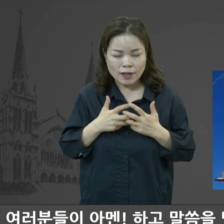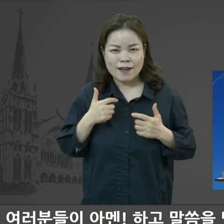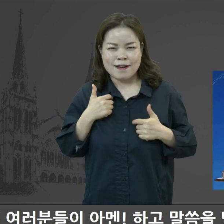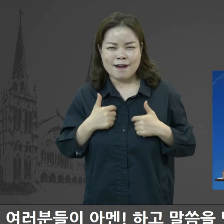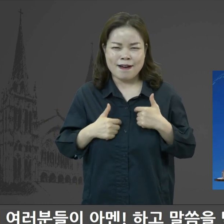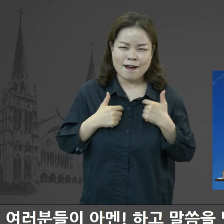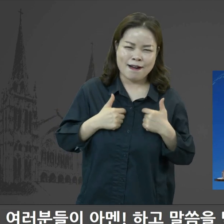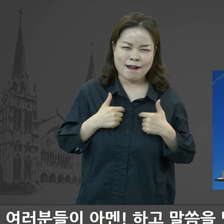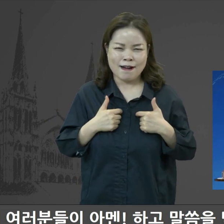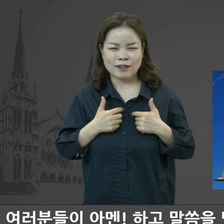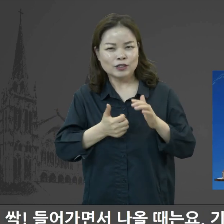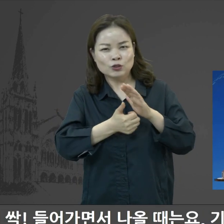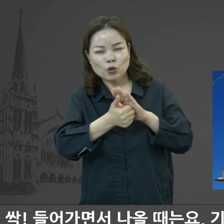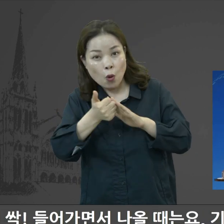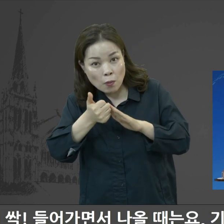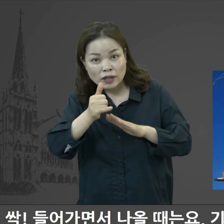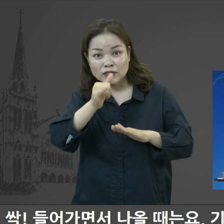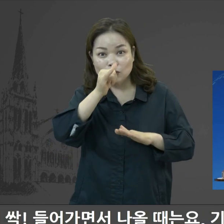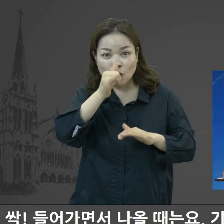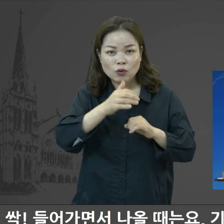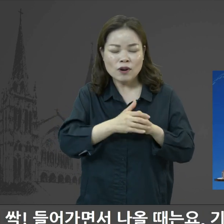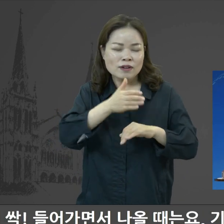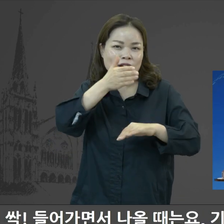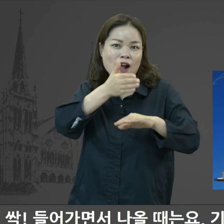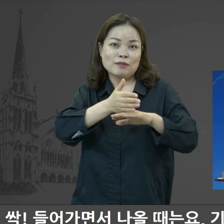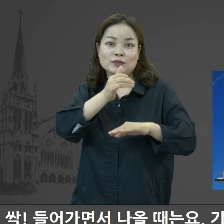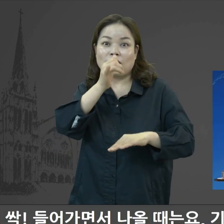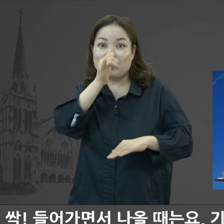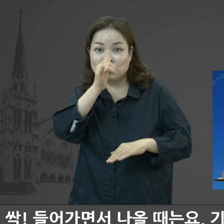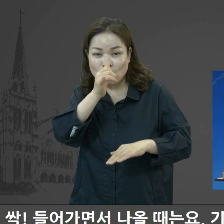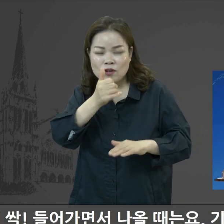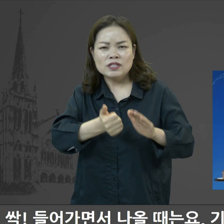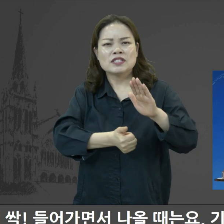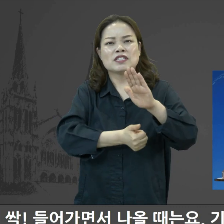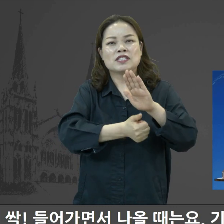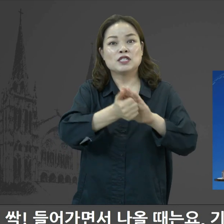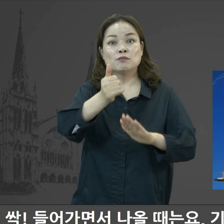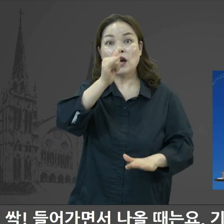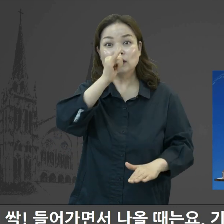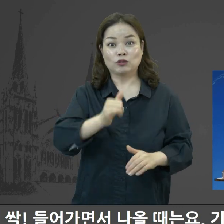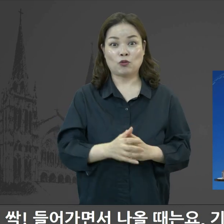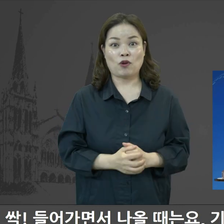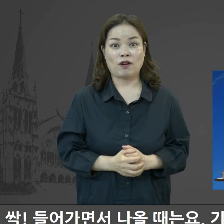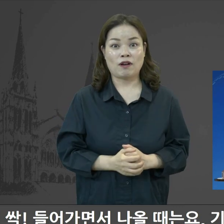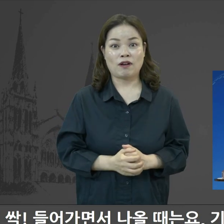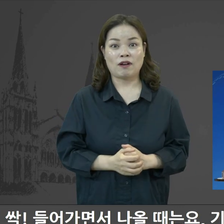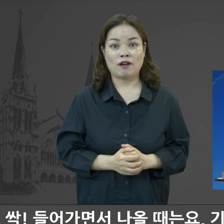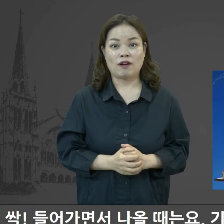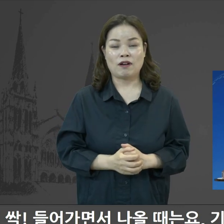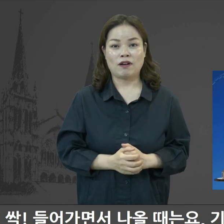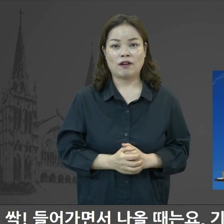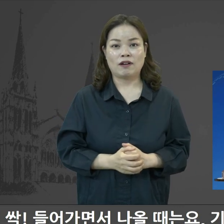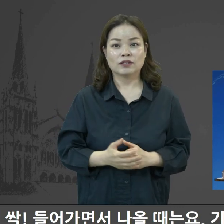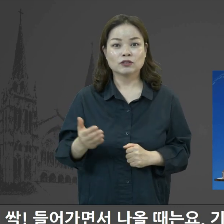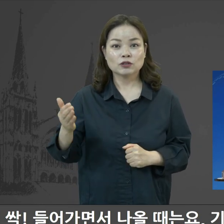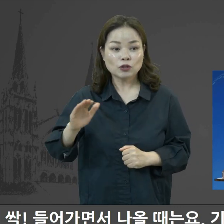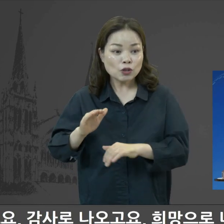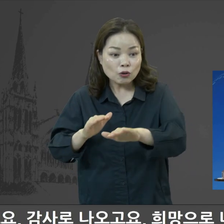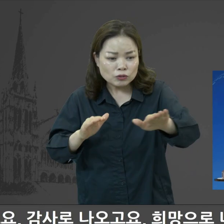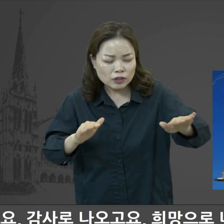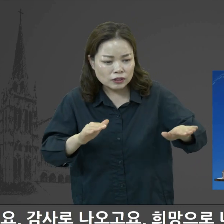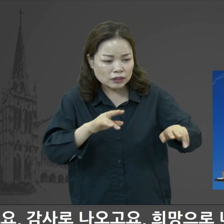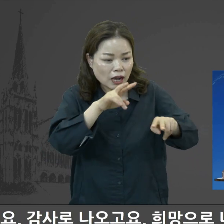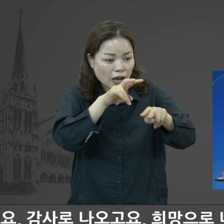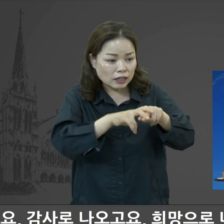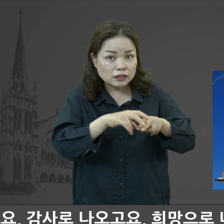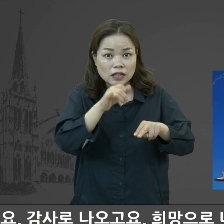기쁨으로 나오고요, 소망으로 나오고요, 감사로 나오고요, 희망으로 나오는 거예요. 그런데 여러분들이